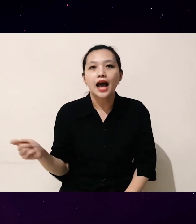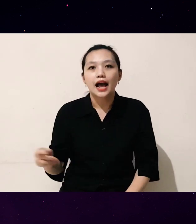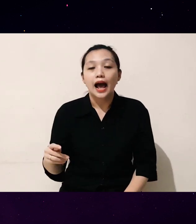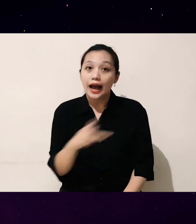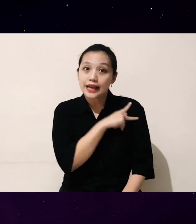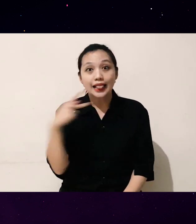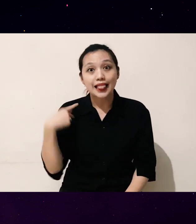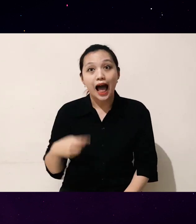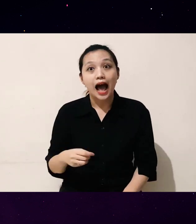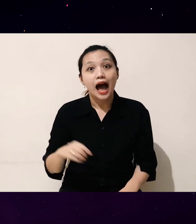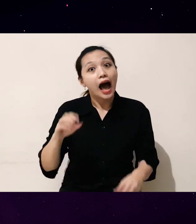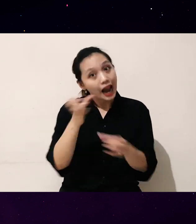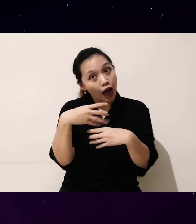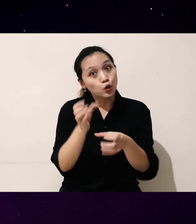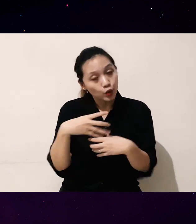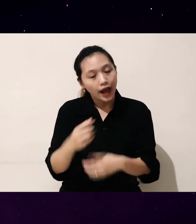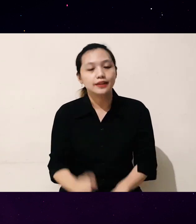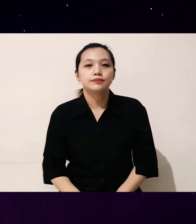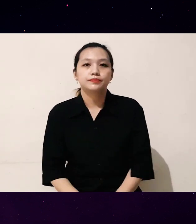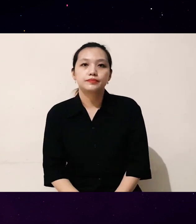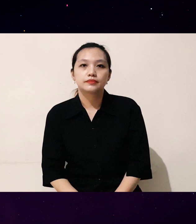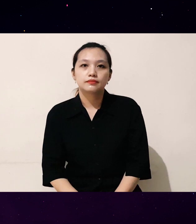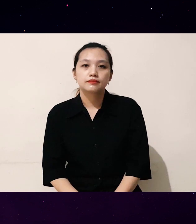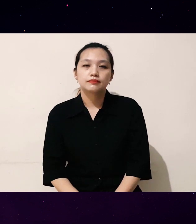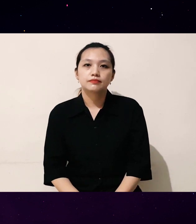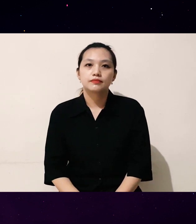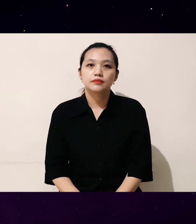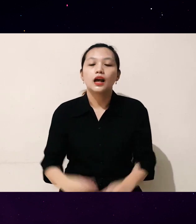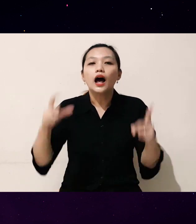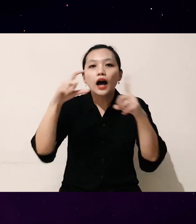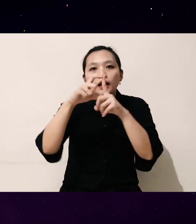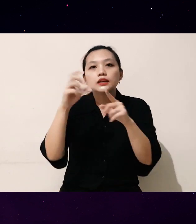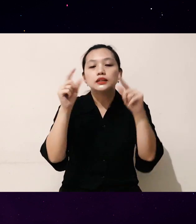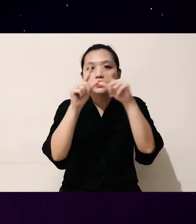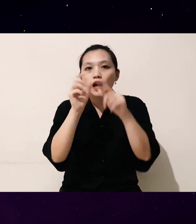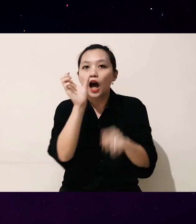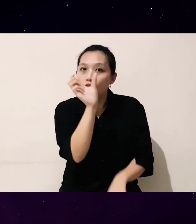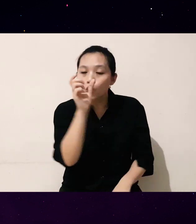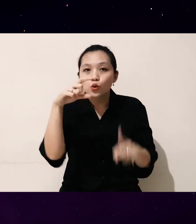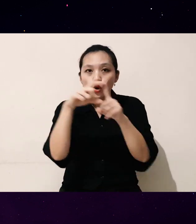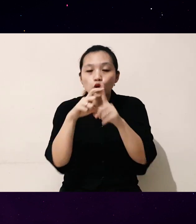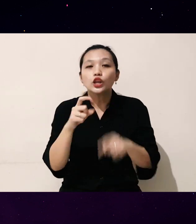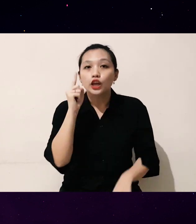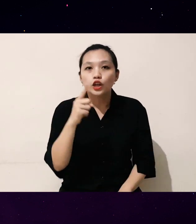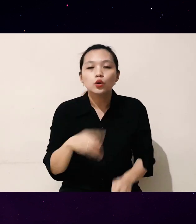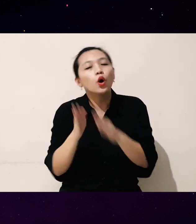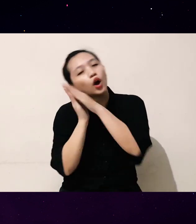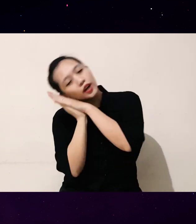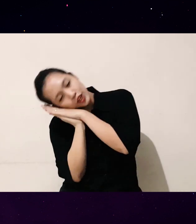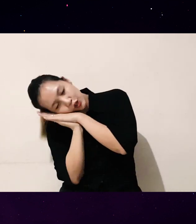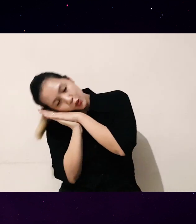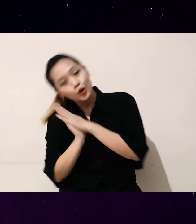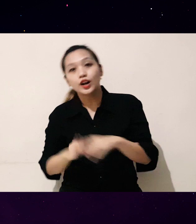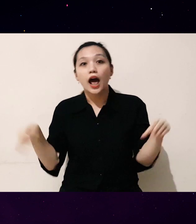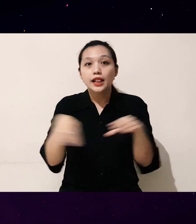Tuhan ingin kita belajar dari Raja Daud dan lakukan dalam kehidupan kita adalah Raja Daud tidur di dalam